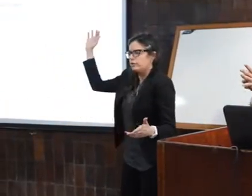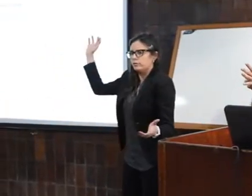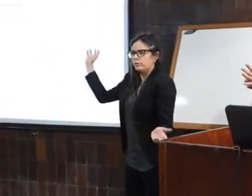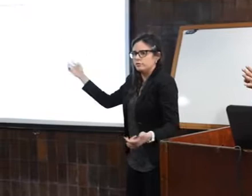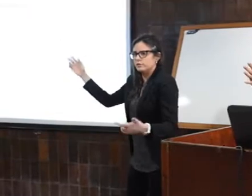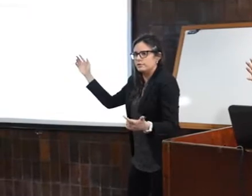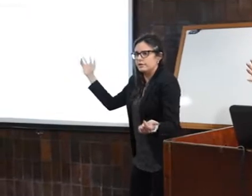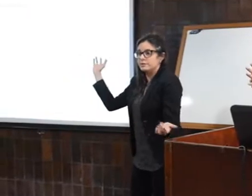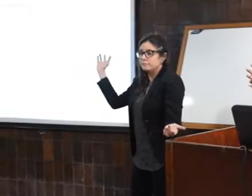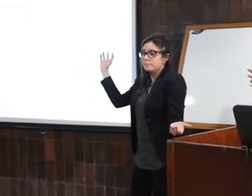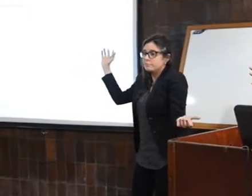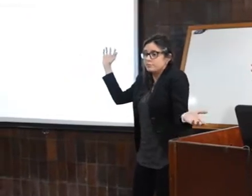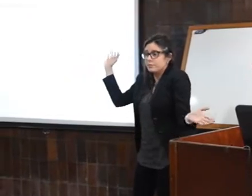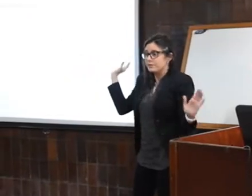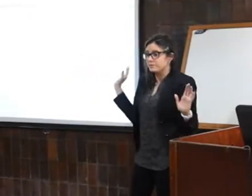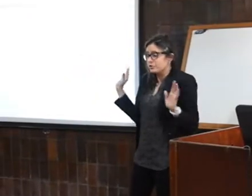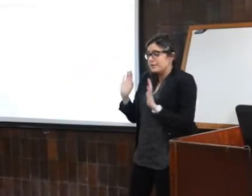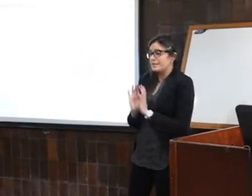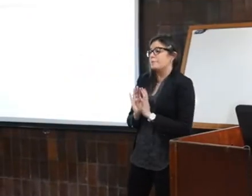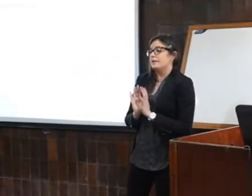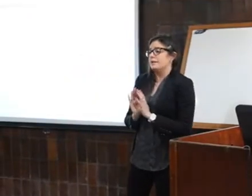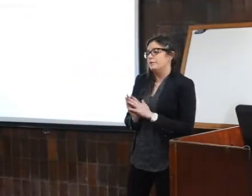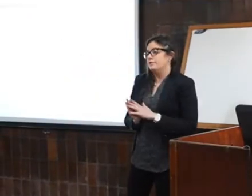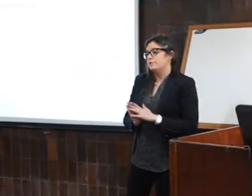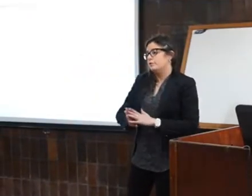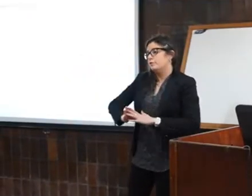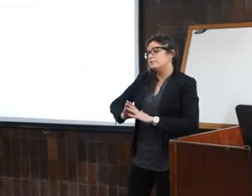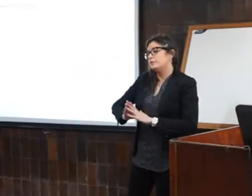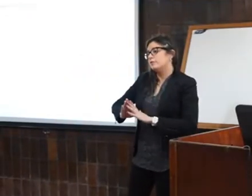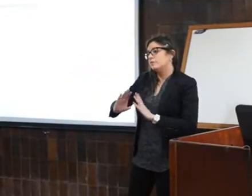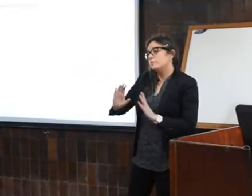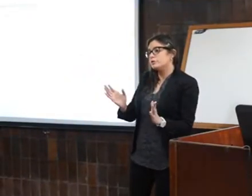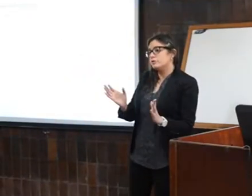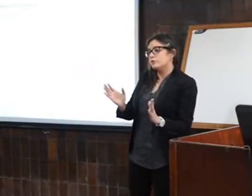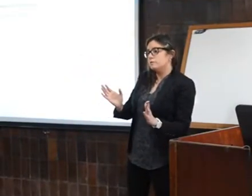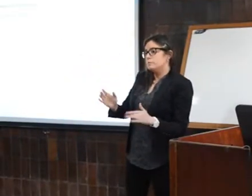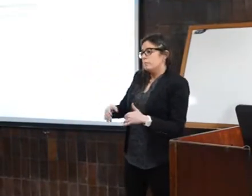en otro lado no tiene que estar más